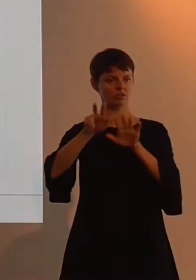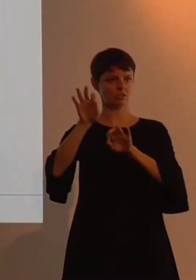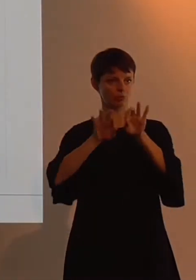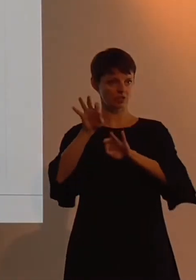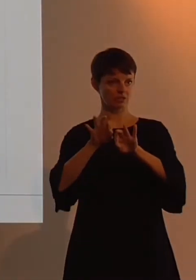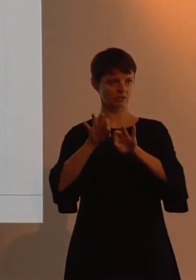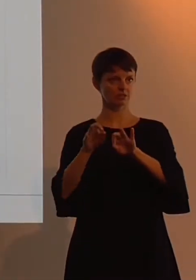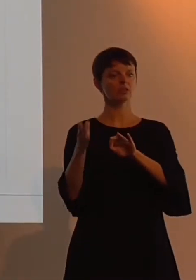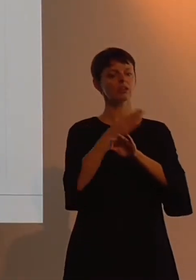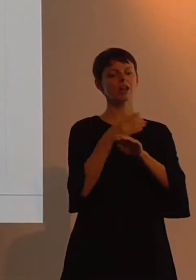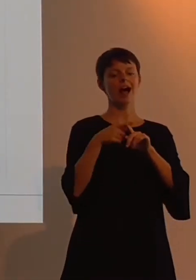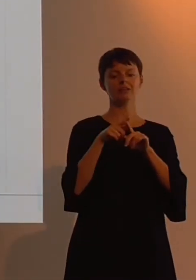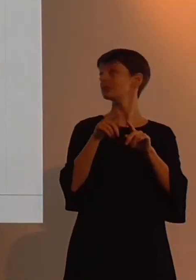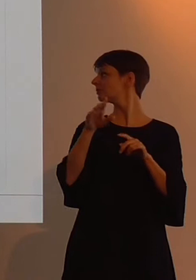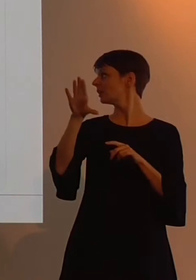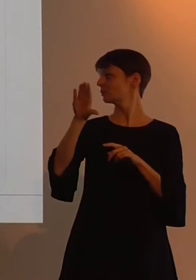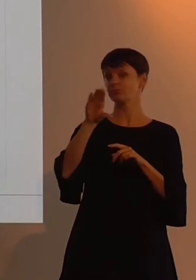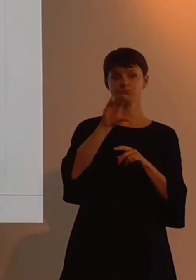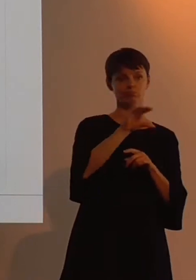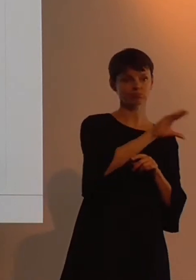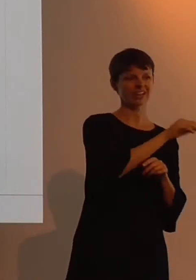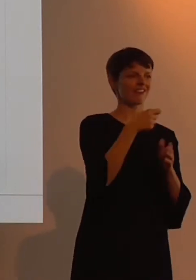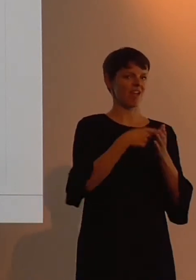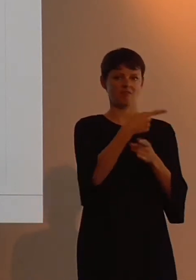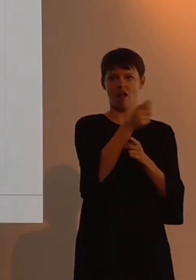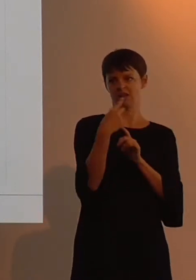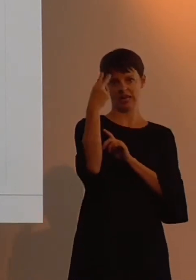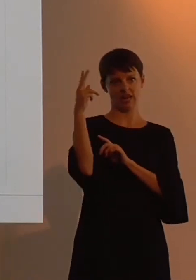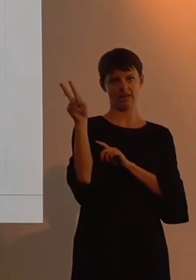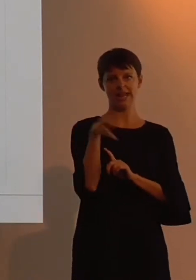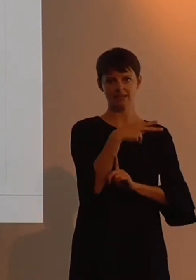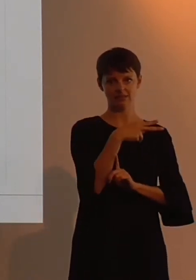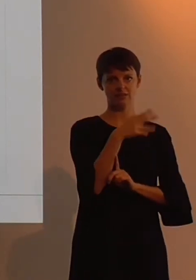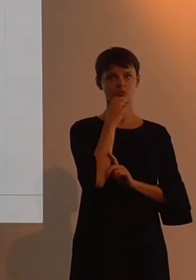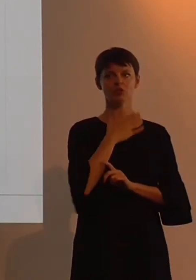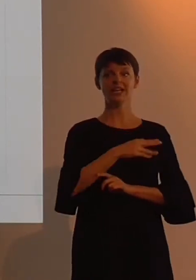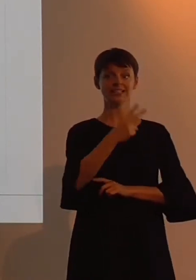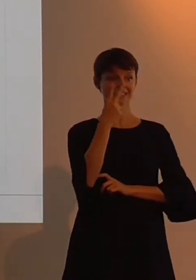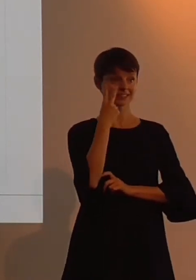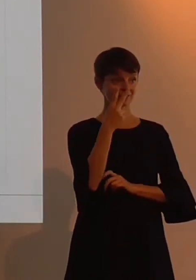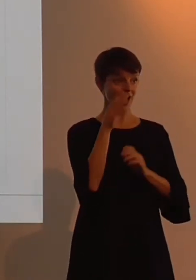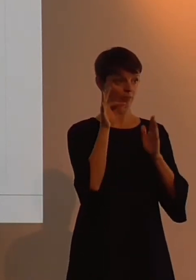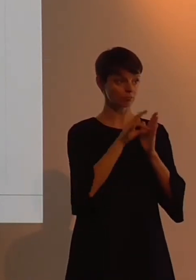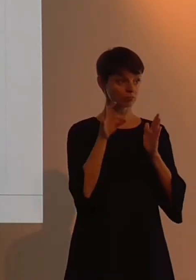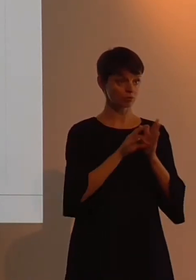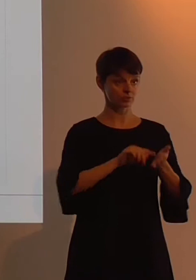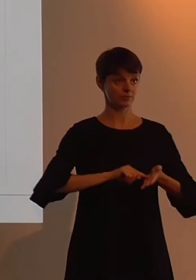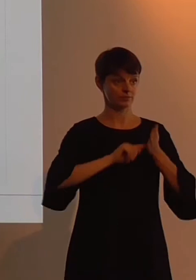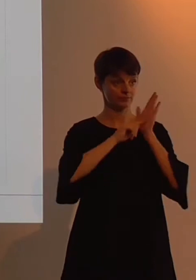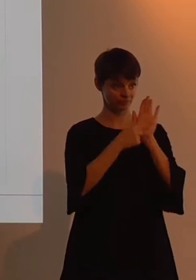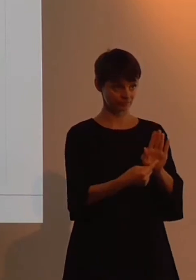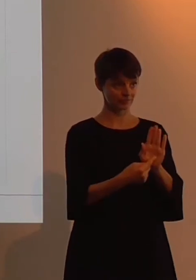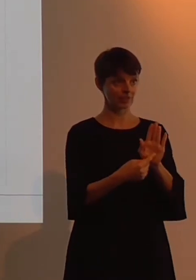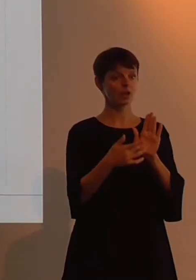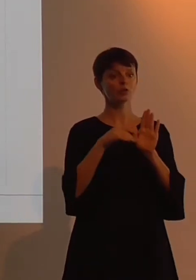ohne Behinderung. Soweit es irgendwie möglich ist, wollen wir das umsetzen. Sie wissen, mein guter Titel ist natürlich